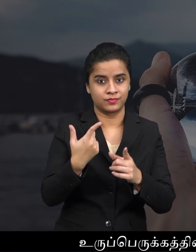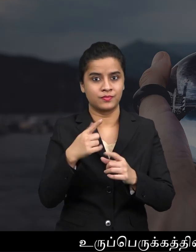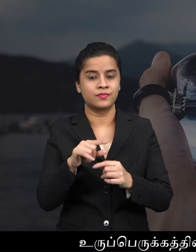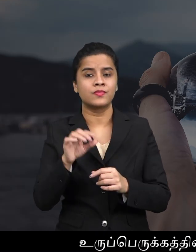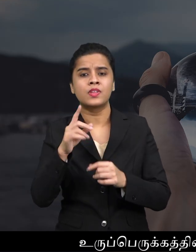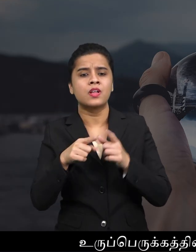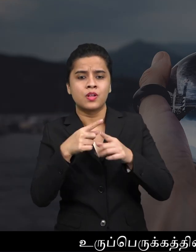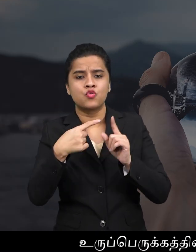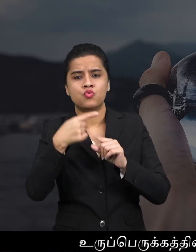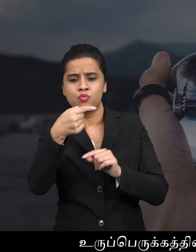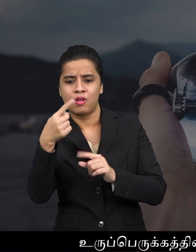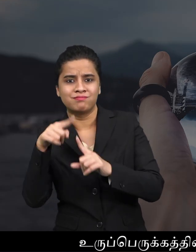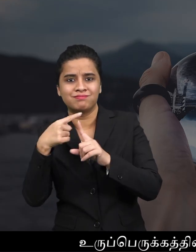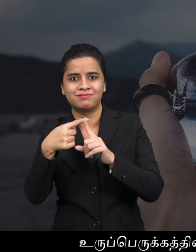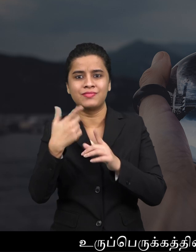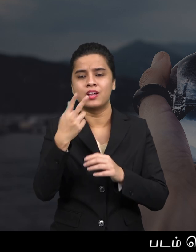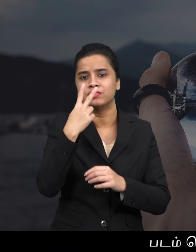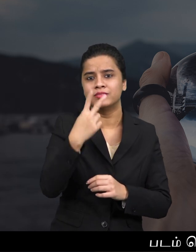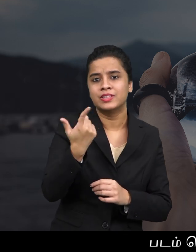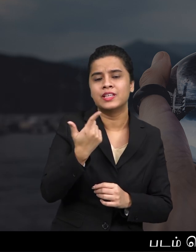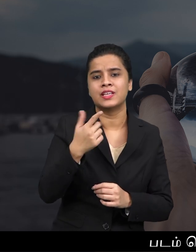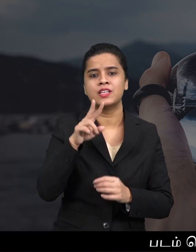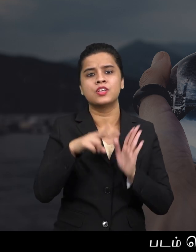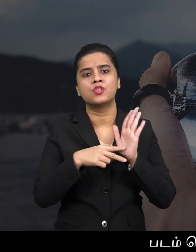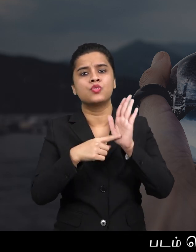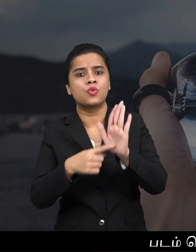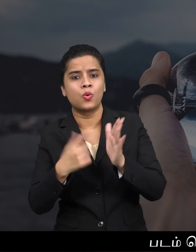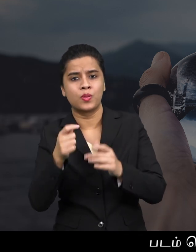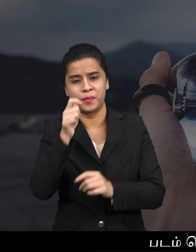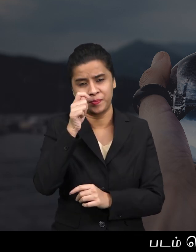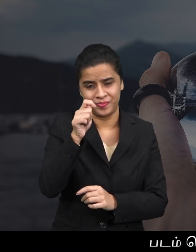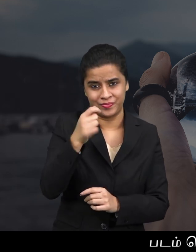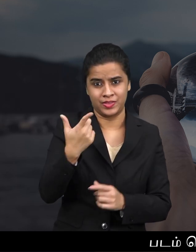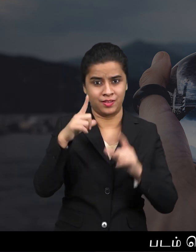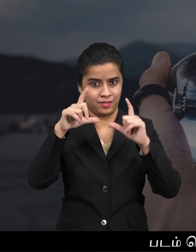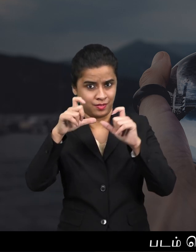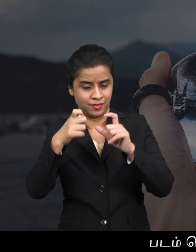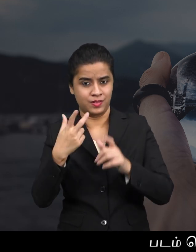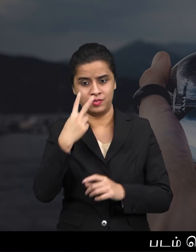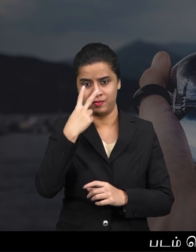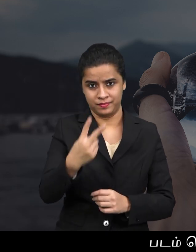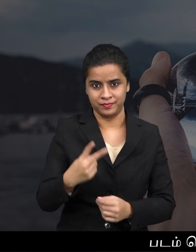உருப்பெருக்கத்தின் மதிப்பில் உள்ள நேர்மறை அடையாளம் படம் மெய்நிகர் என்பதை குறிக்கிறது.